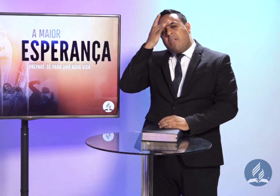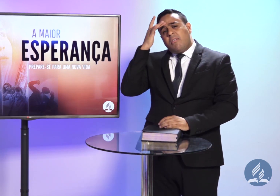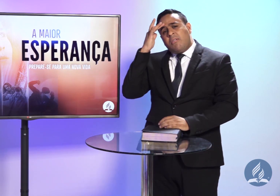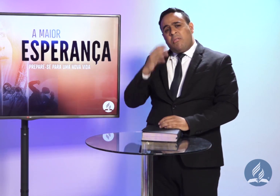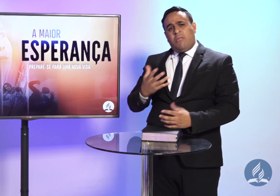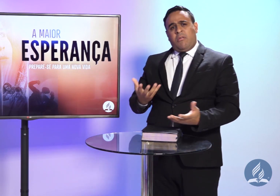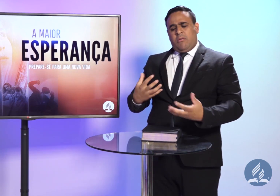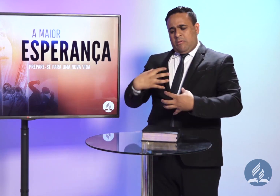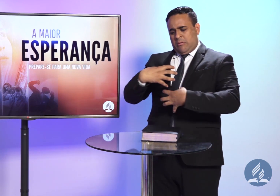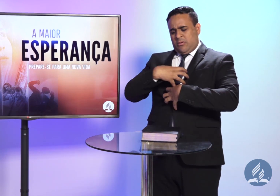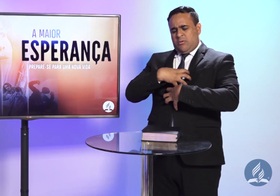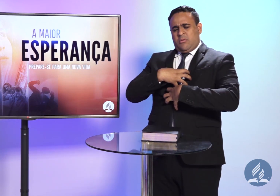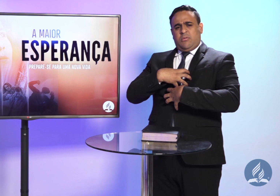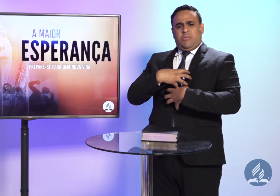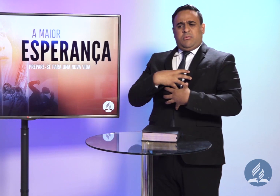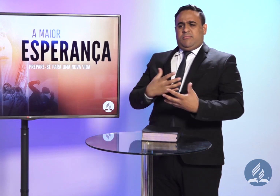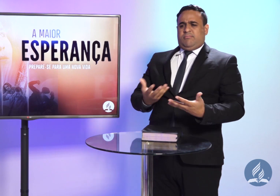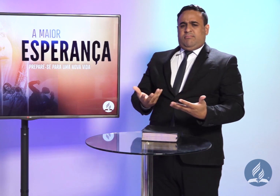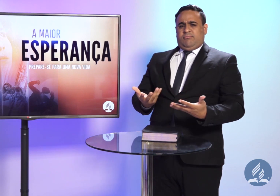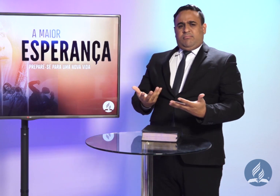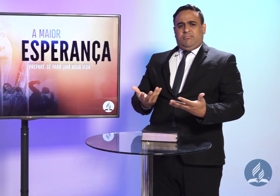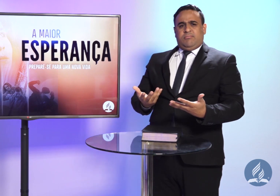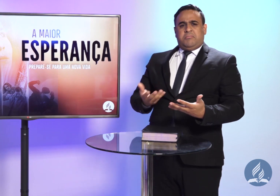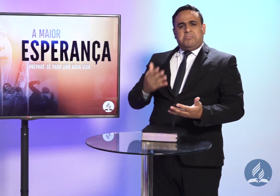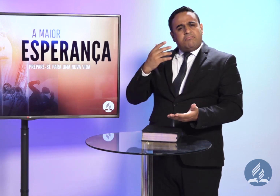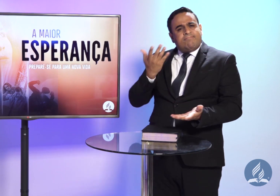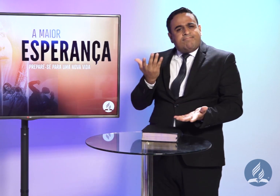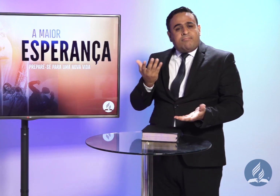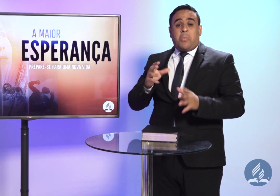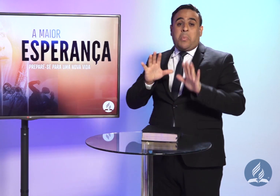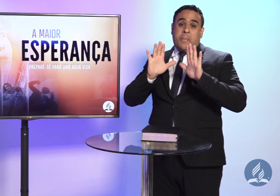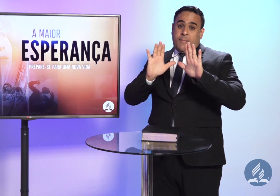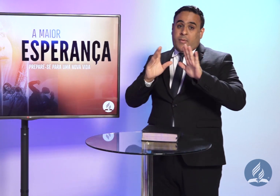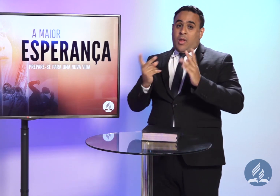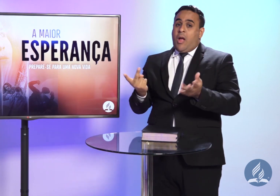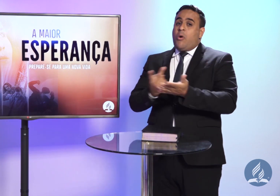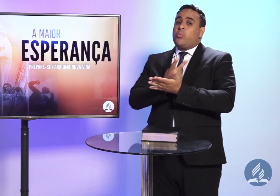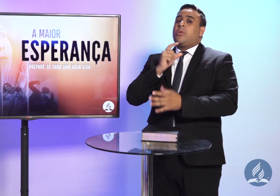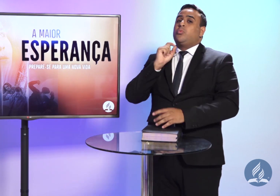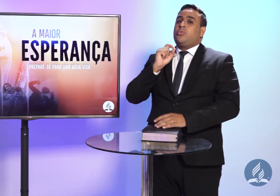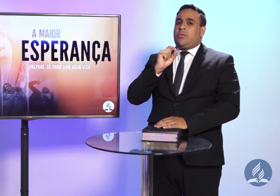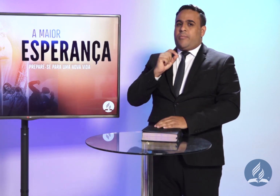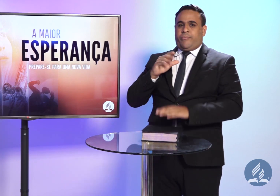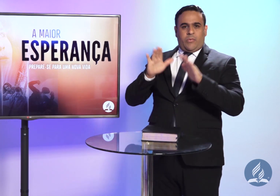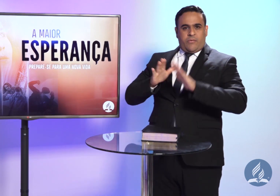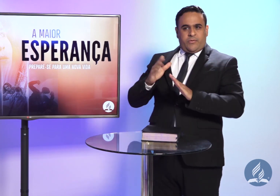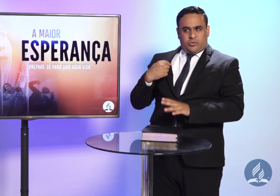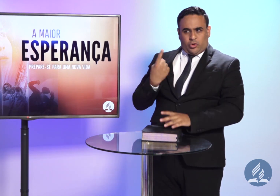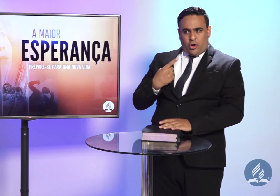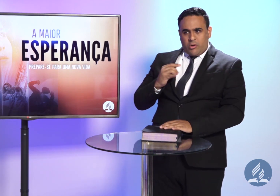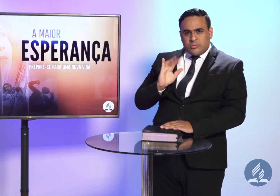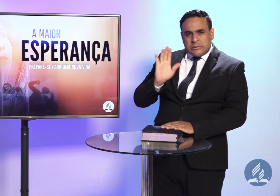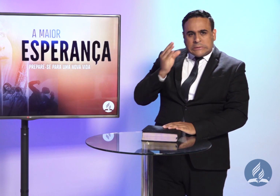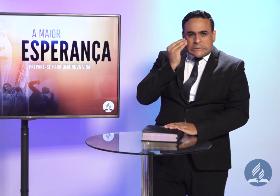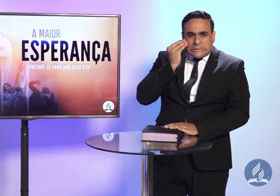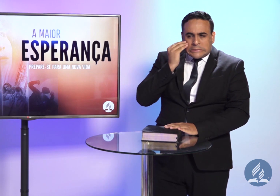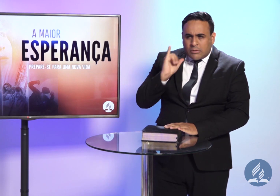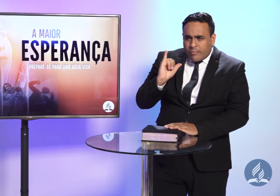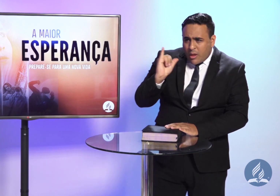Você receber prejuízo na sua vida é algo que te incomoda, é algo que não é bom para você. Então, nós